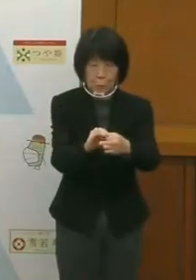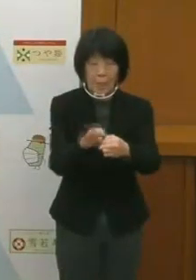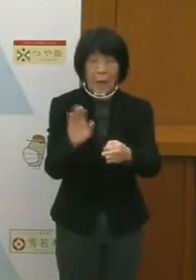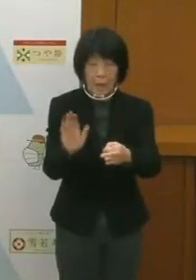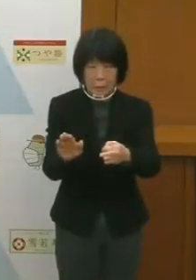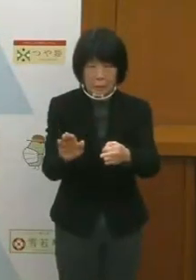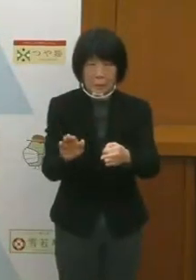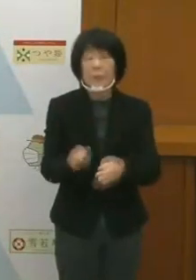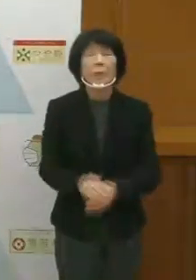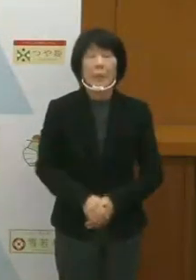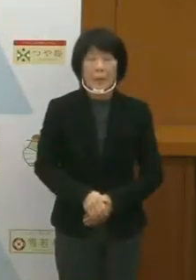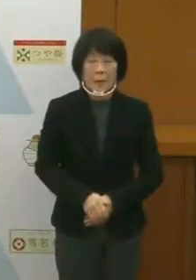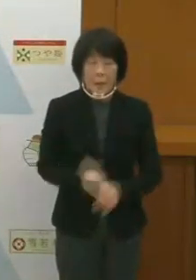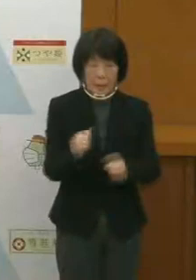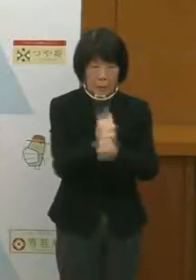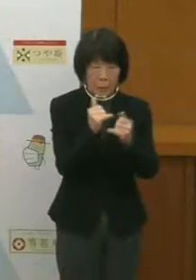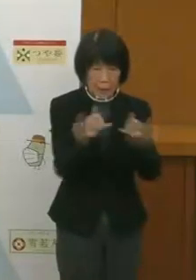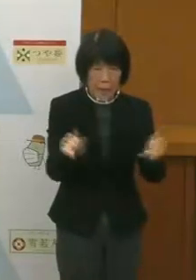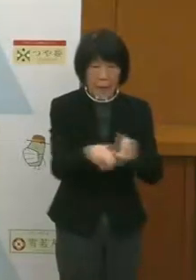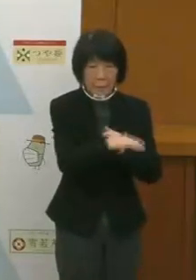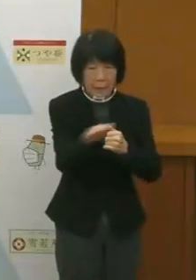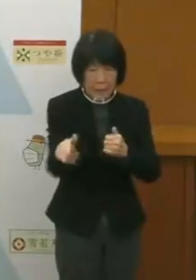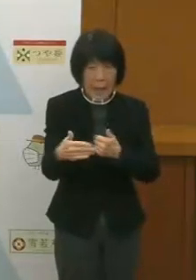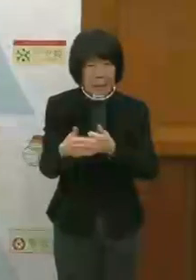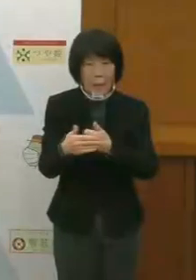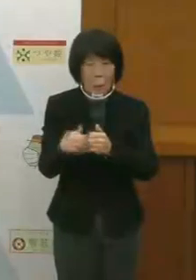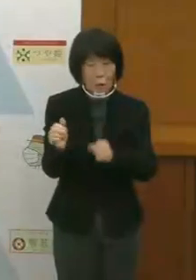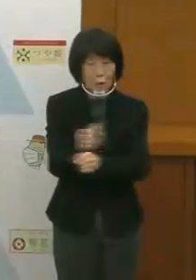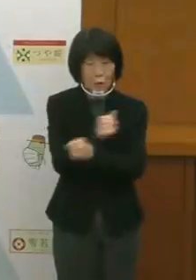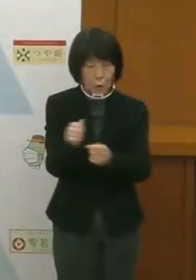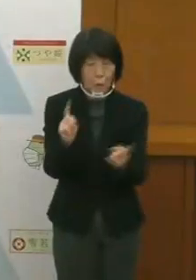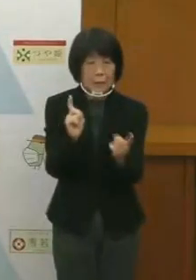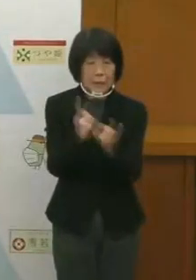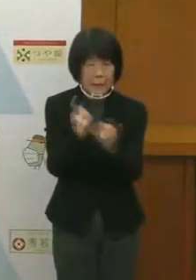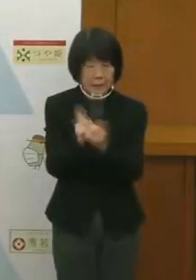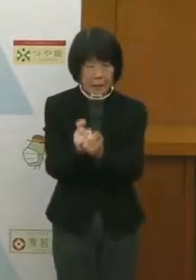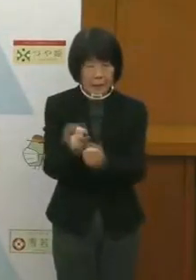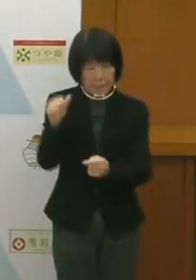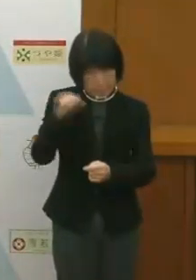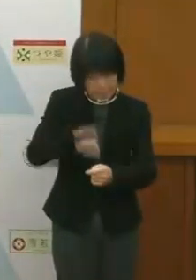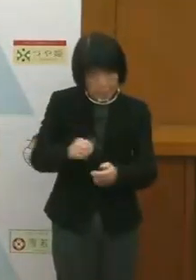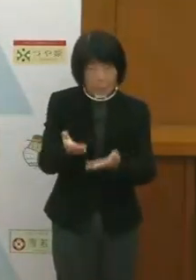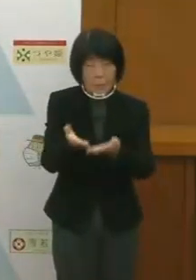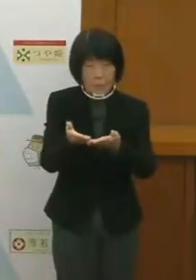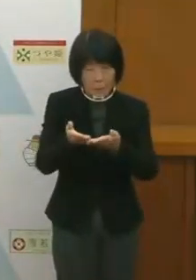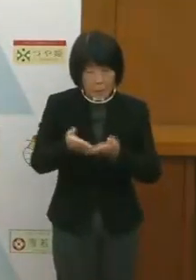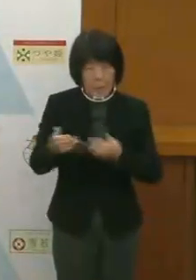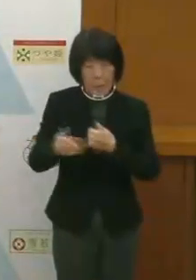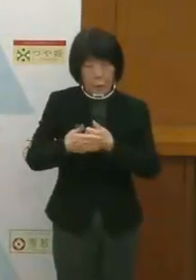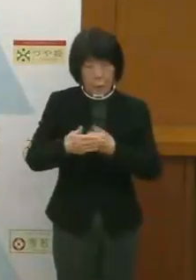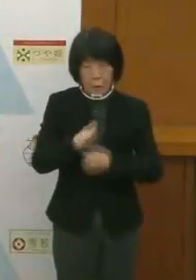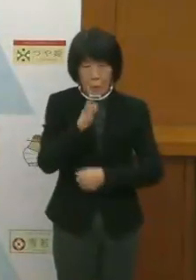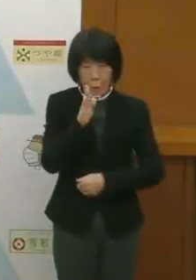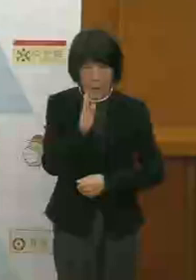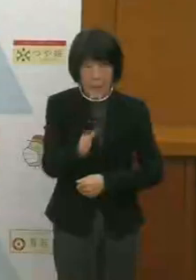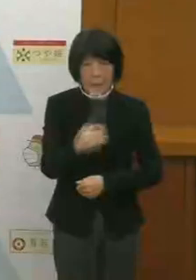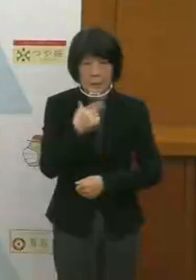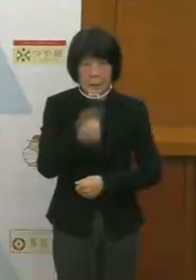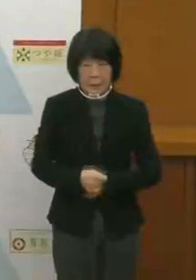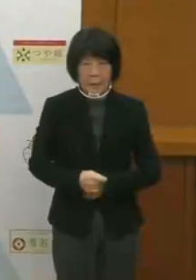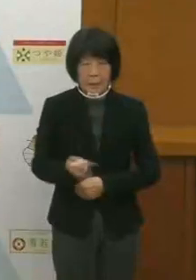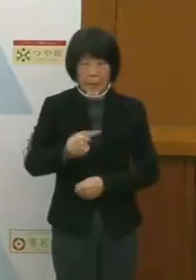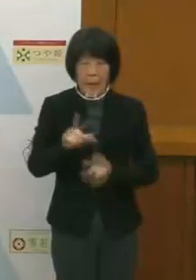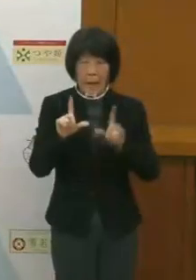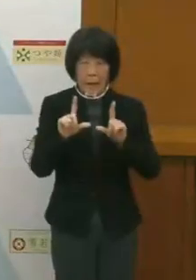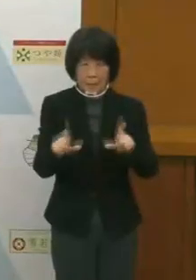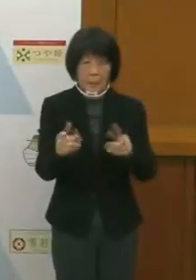、事業者の皆様にはこのサポート事業にご賛同いただきますようお願いいたします。私